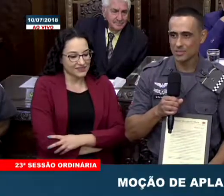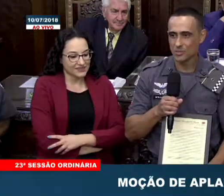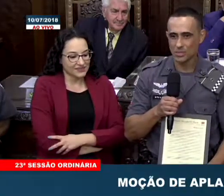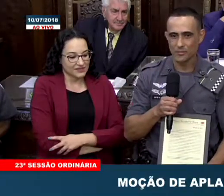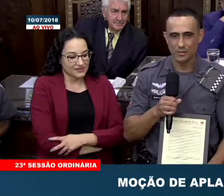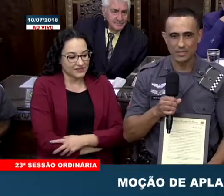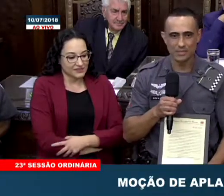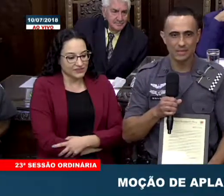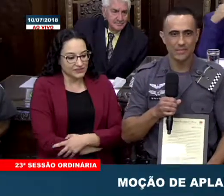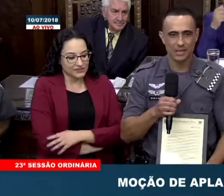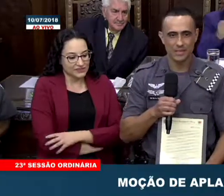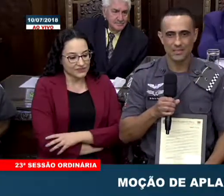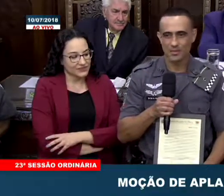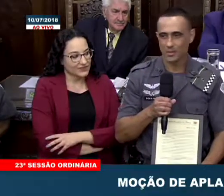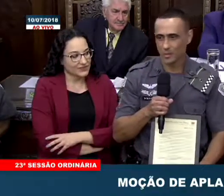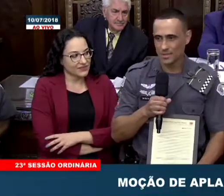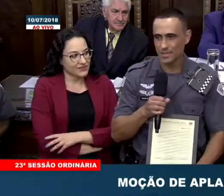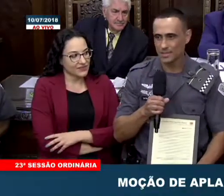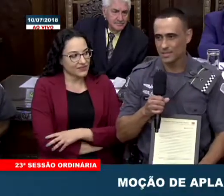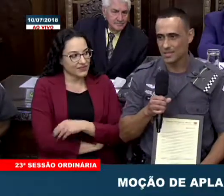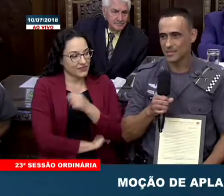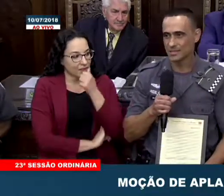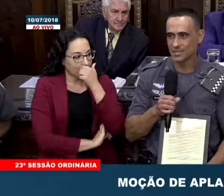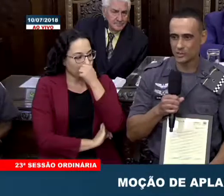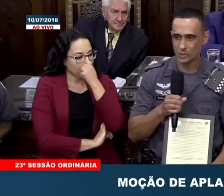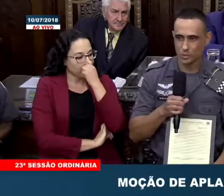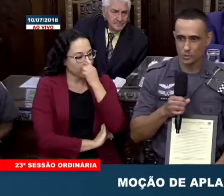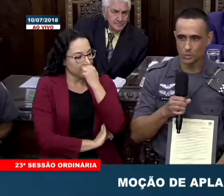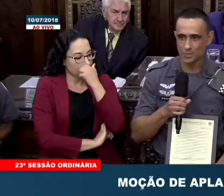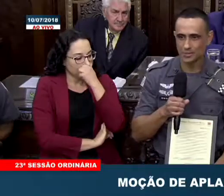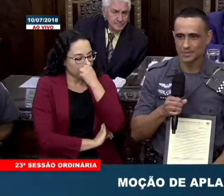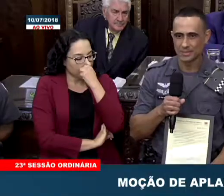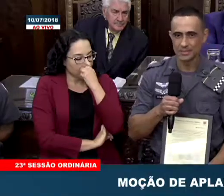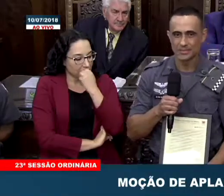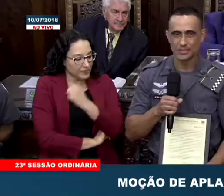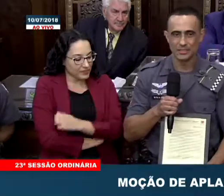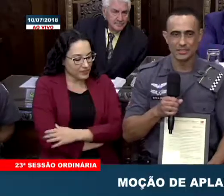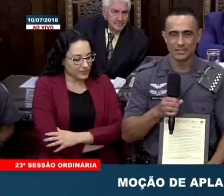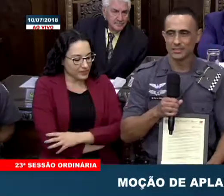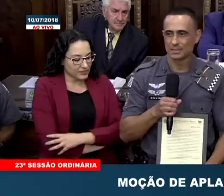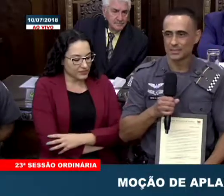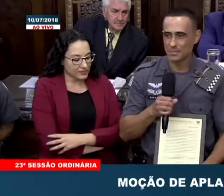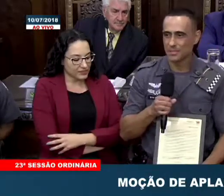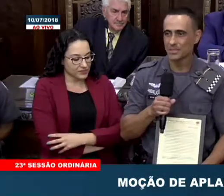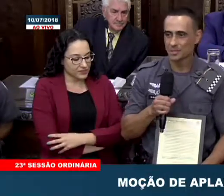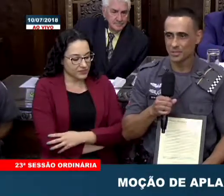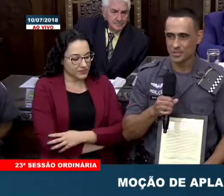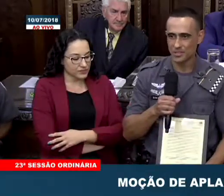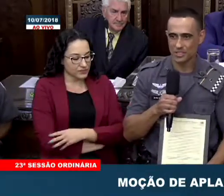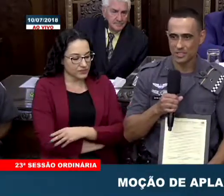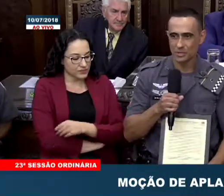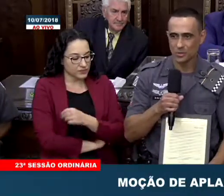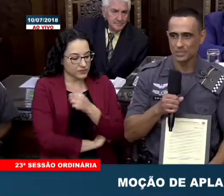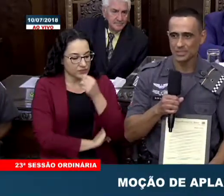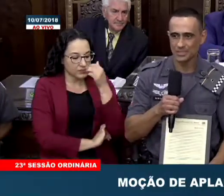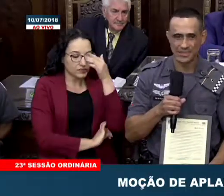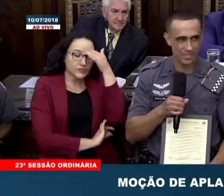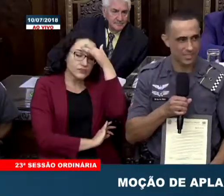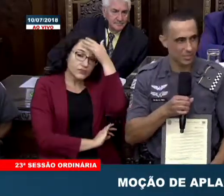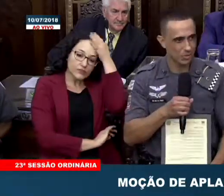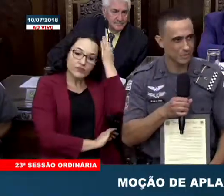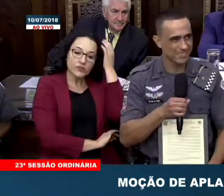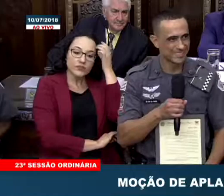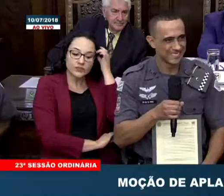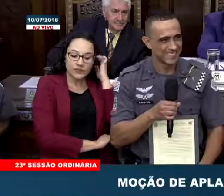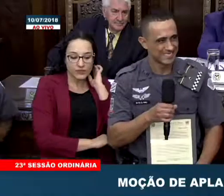país, ele estuda fora, mas que com certeza ele sente muito orgulho de saber que eu estou sendo homenageado hoje.